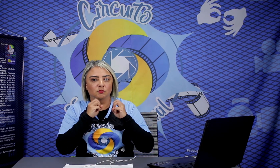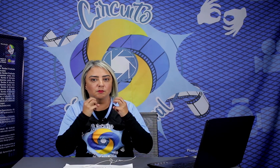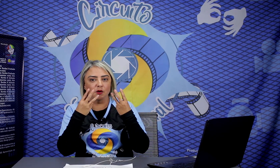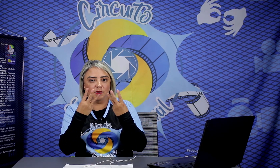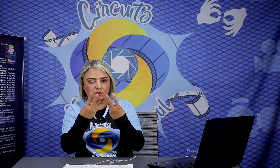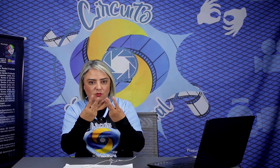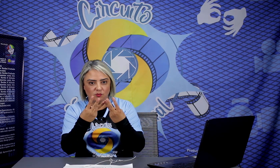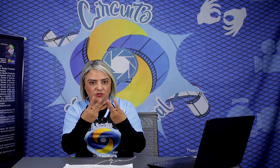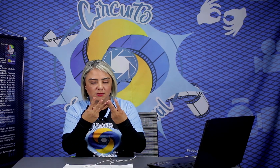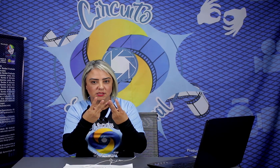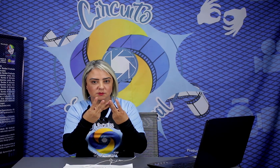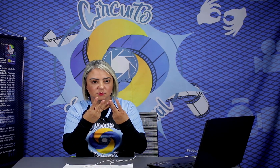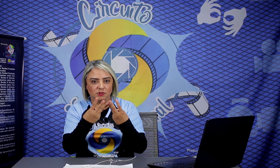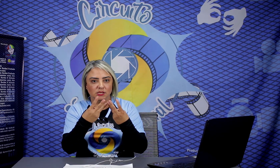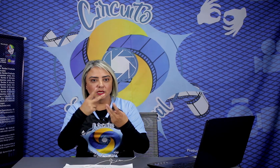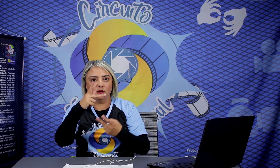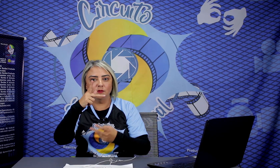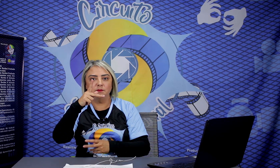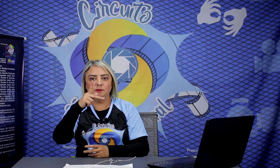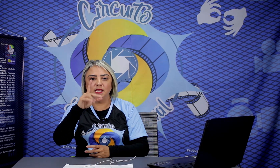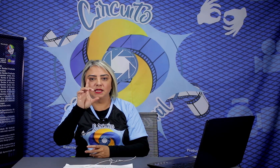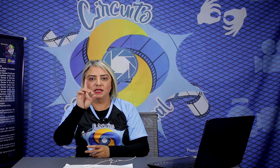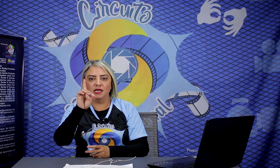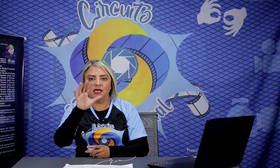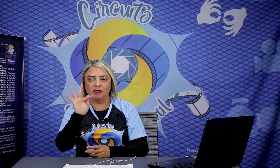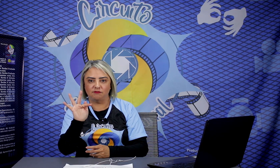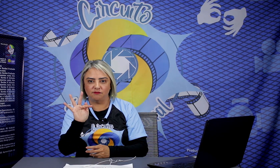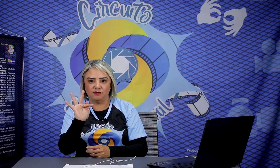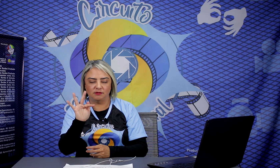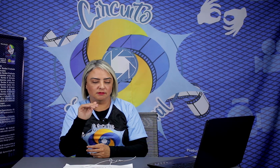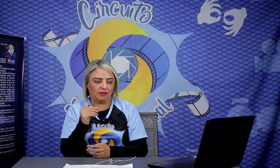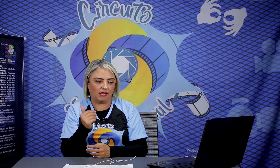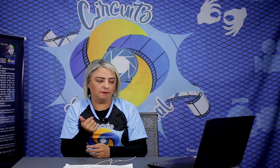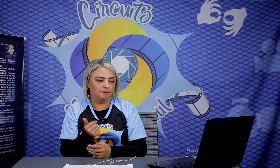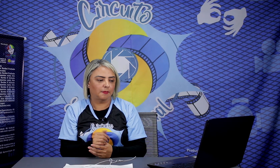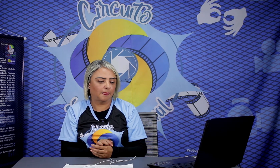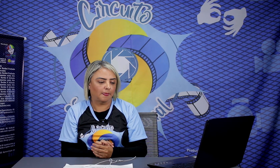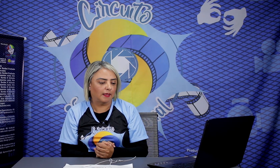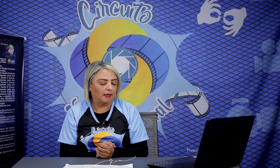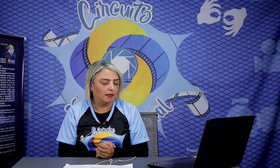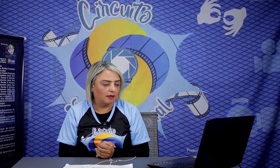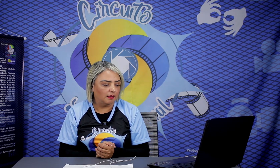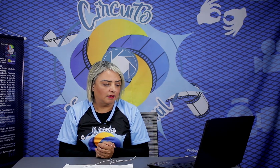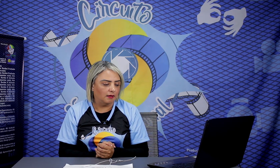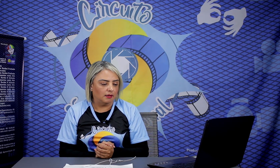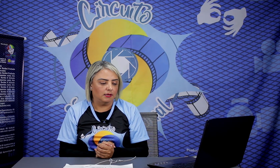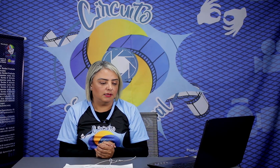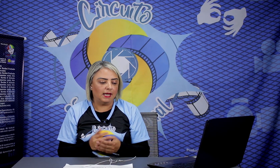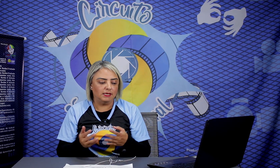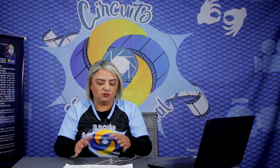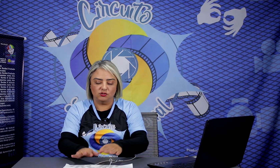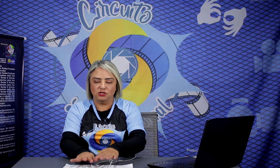um PowerPoint mesmo e não em PDF, tá? E é isso,